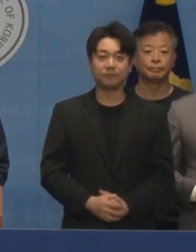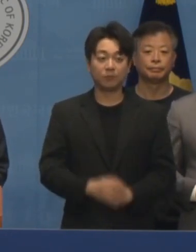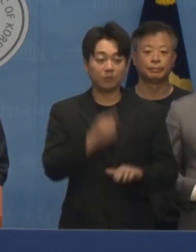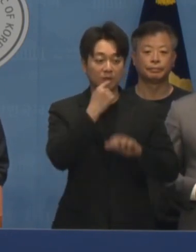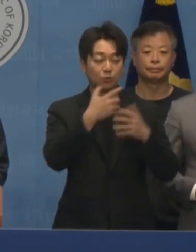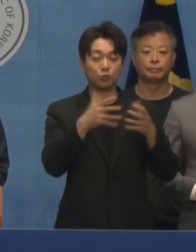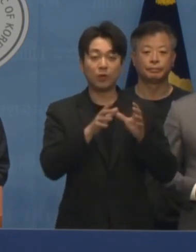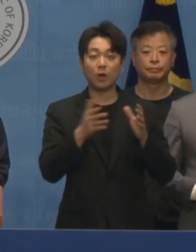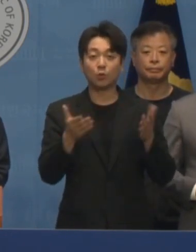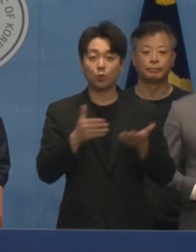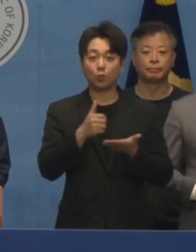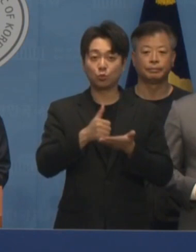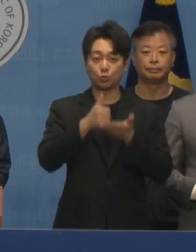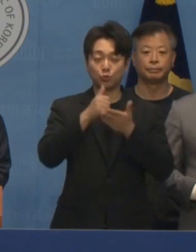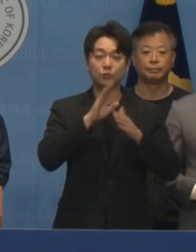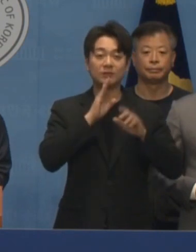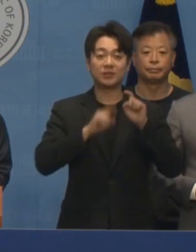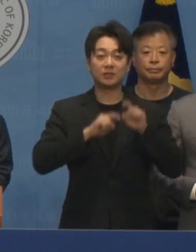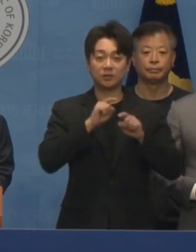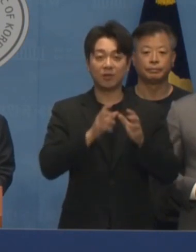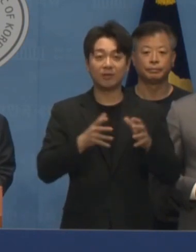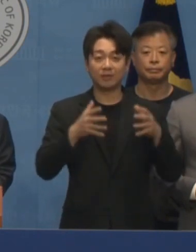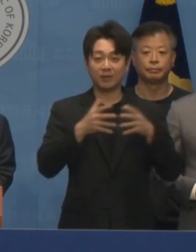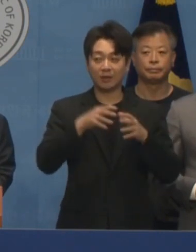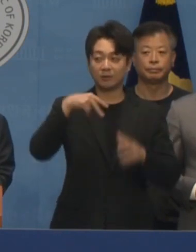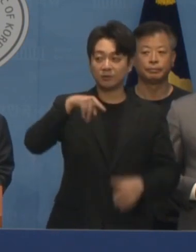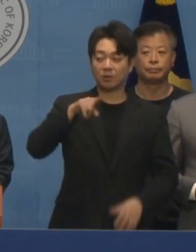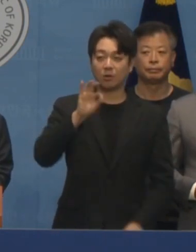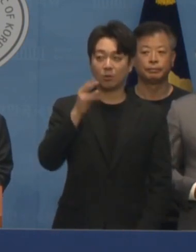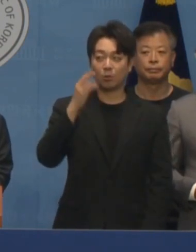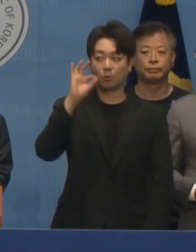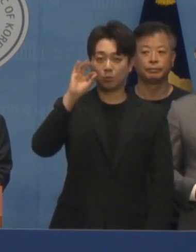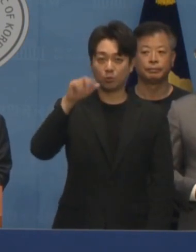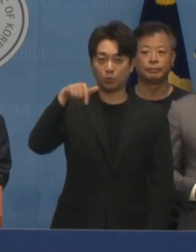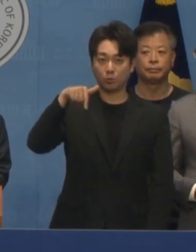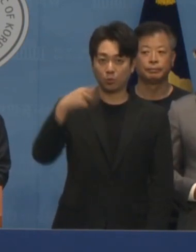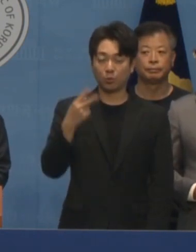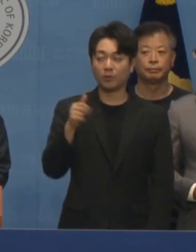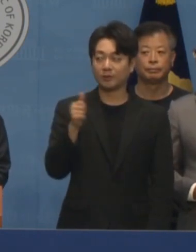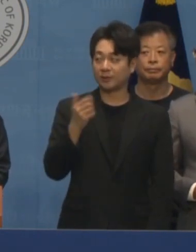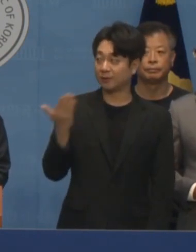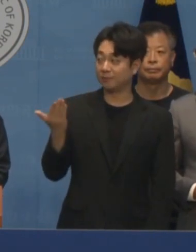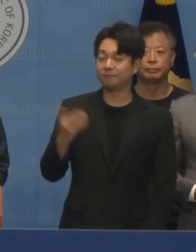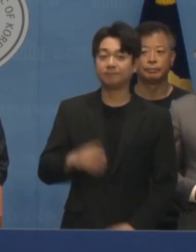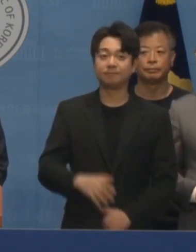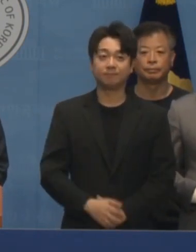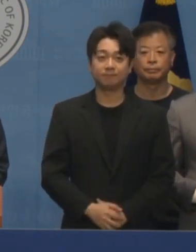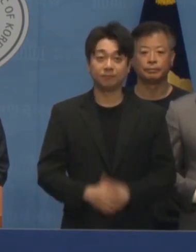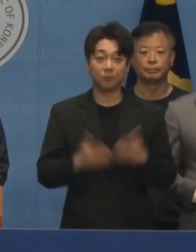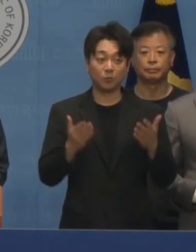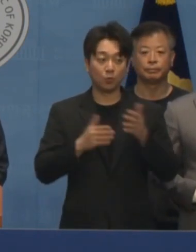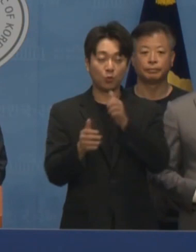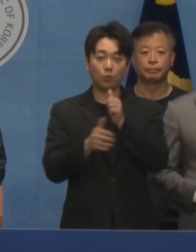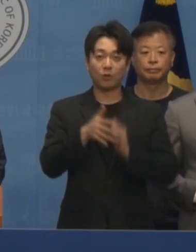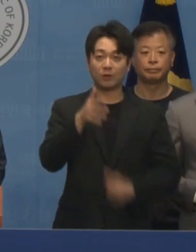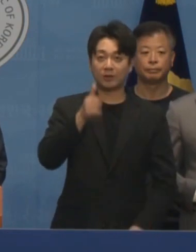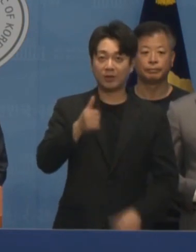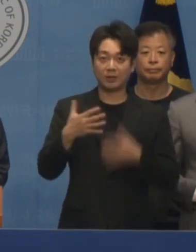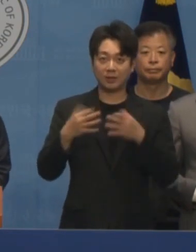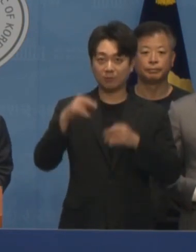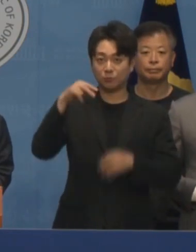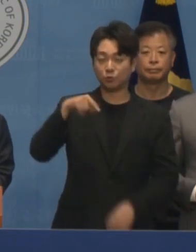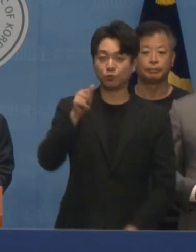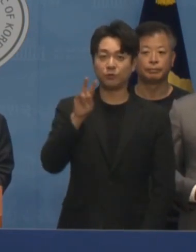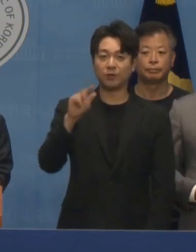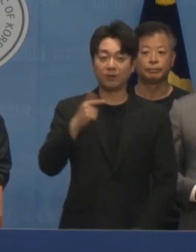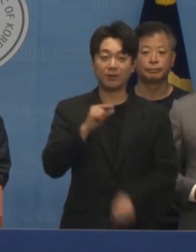더불어민주당 노동존중 실천단 서영교 단장님 참석하셨습니다. 환경노동위원회 김주영 간사님